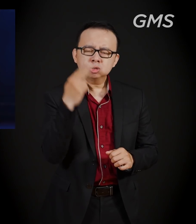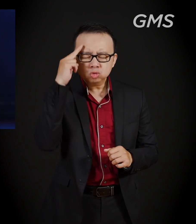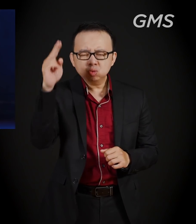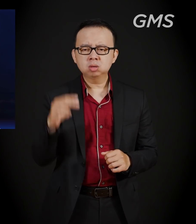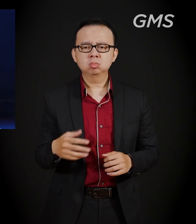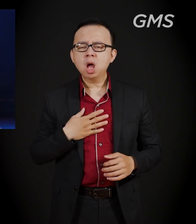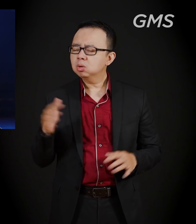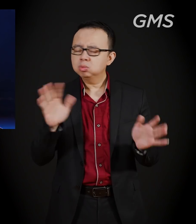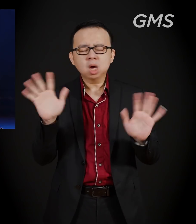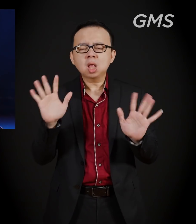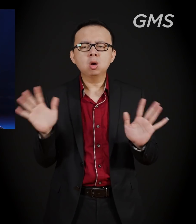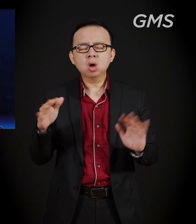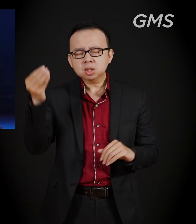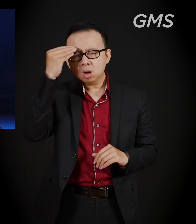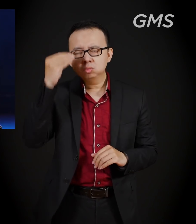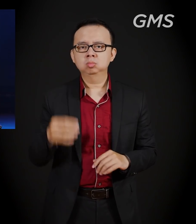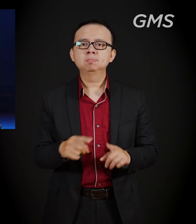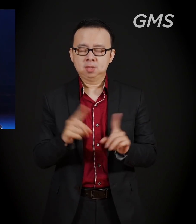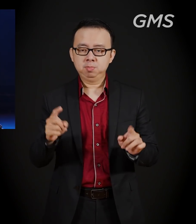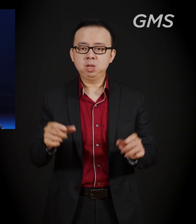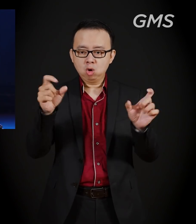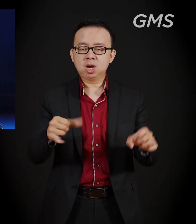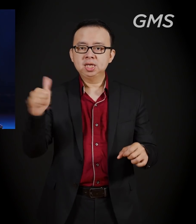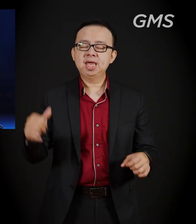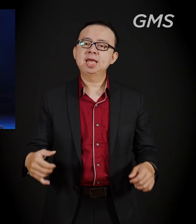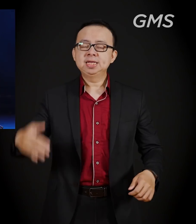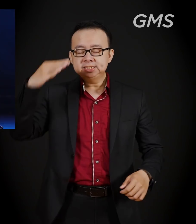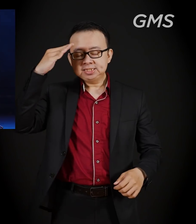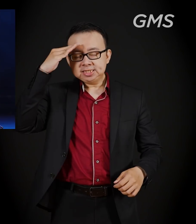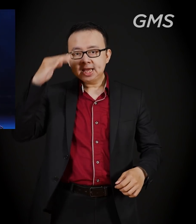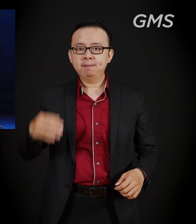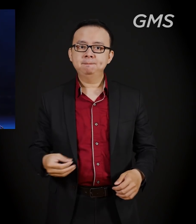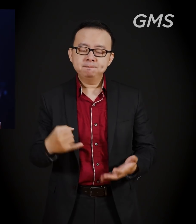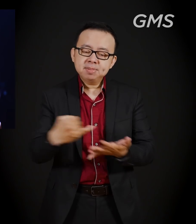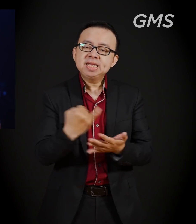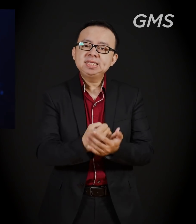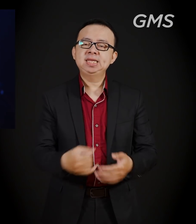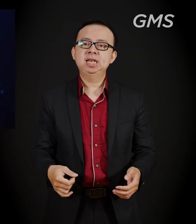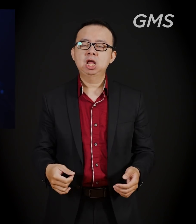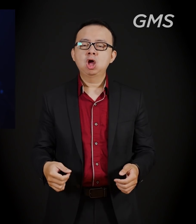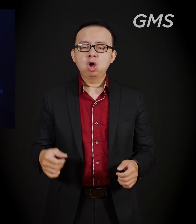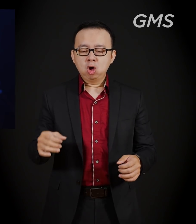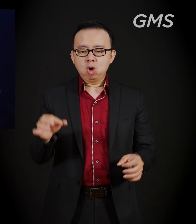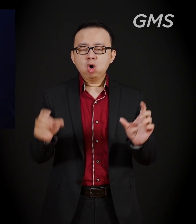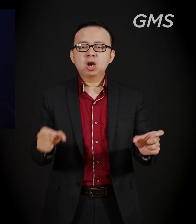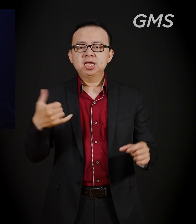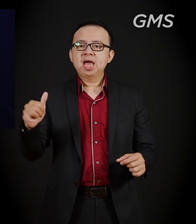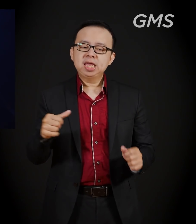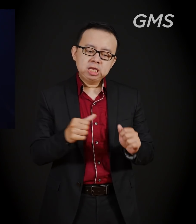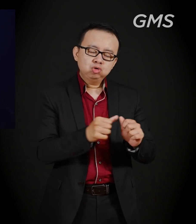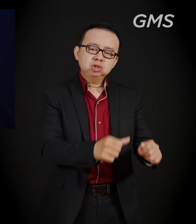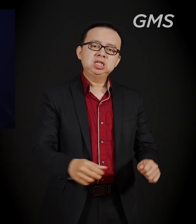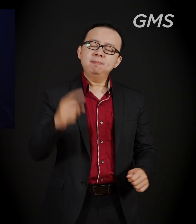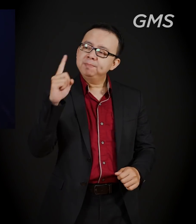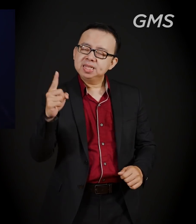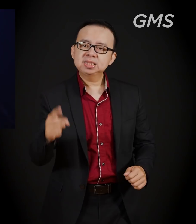saya tahu, yang siap menginjil, yang siap menjadi pelaku firman, yang siap menyembah Tuhan, yang siap ikuti perintah yang Kristus